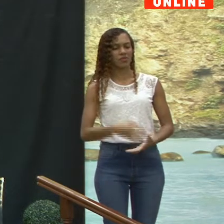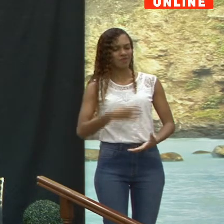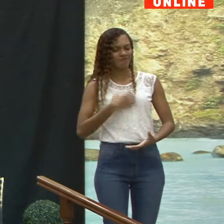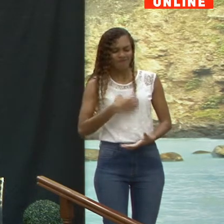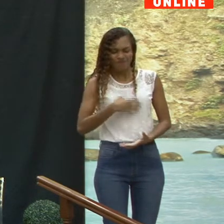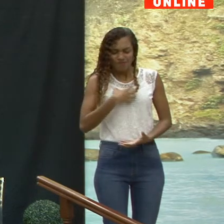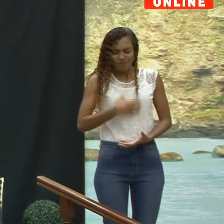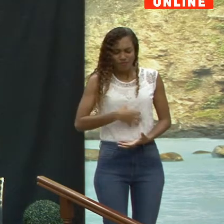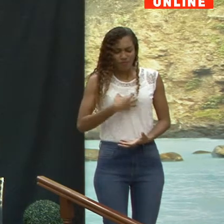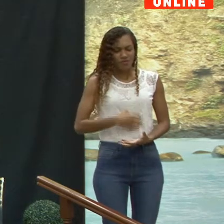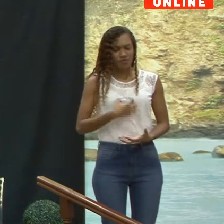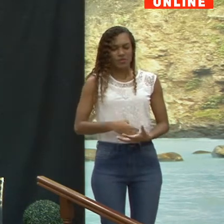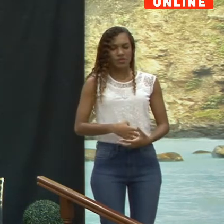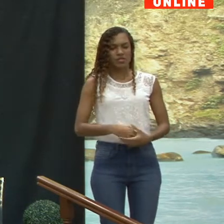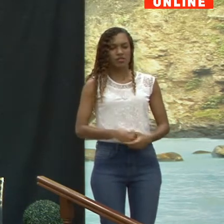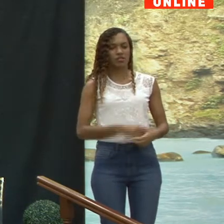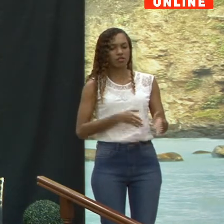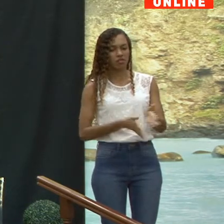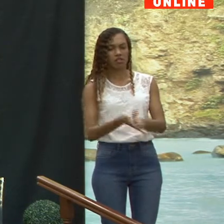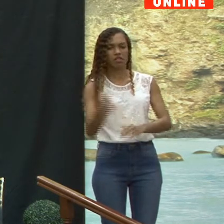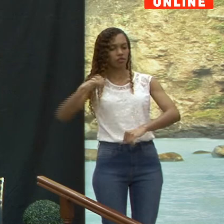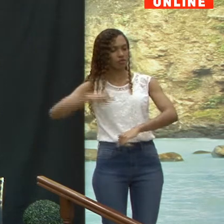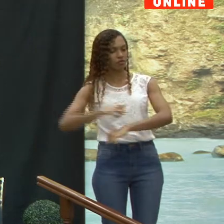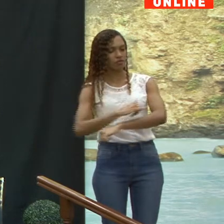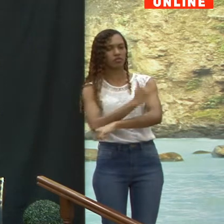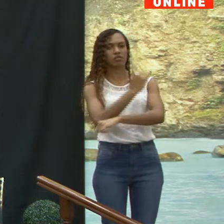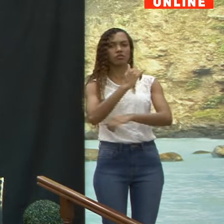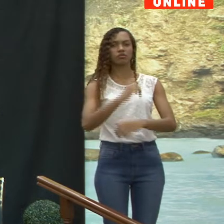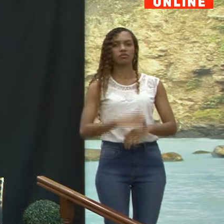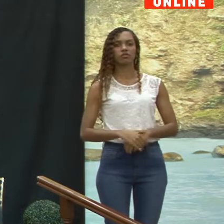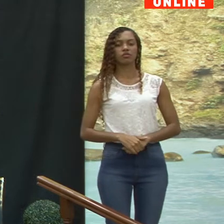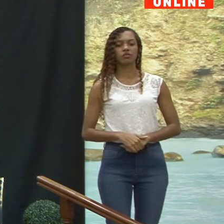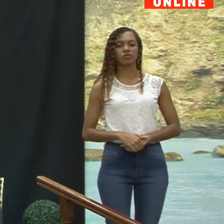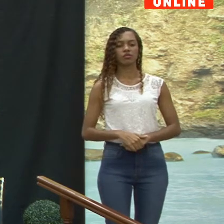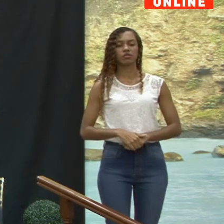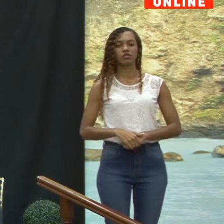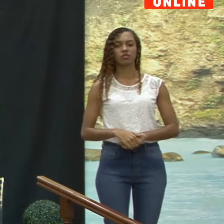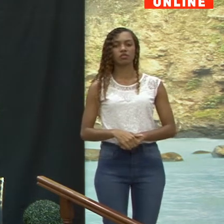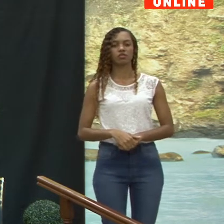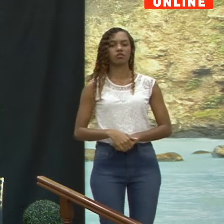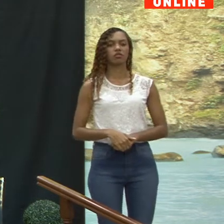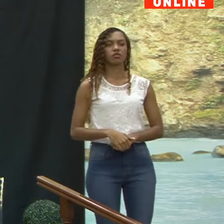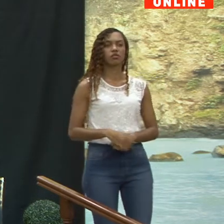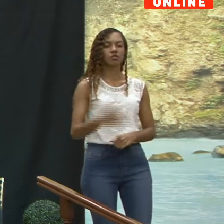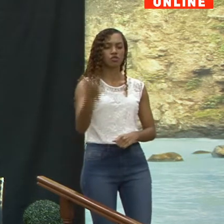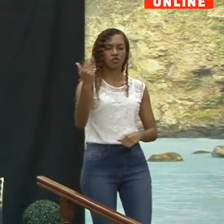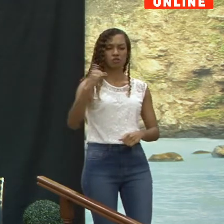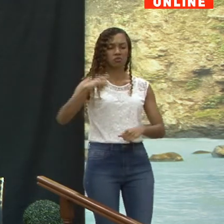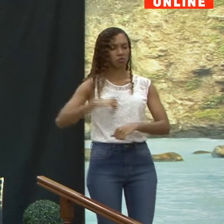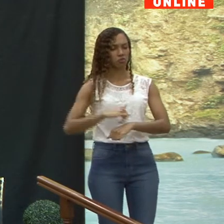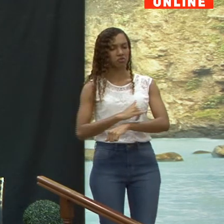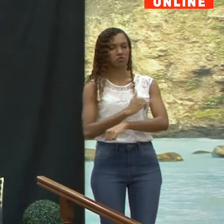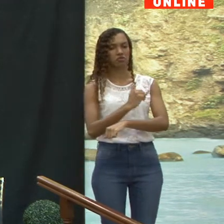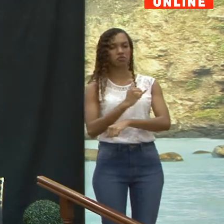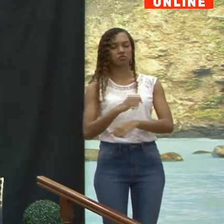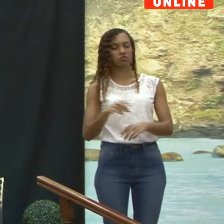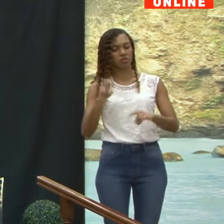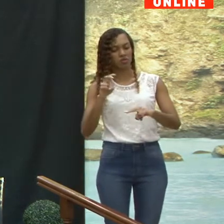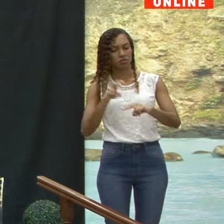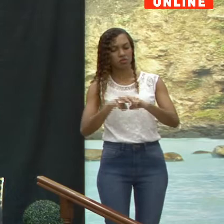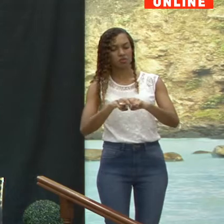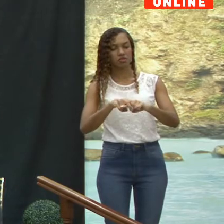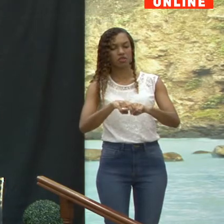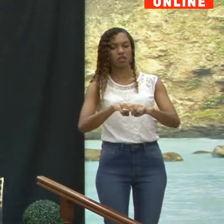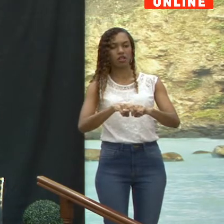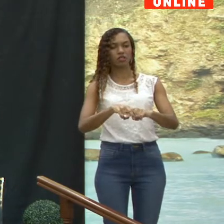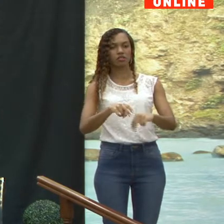raiva, entra no avião, já chegou a chamada, se assenta